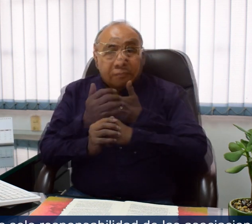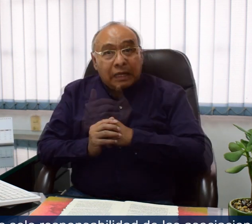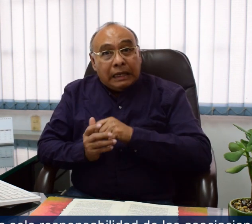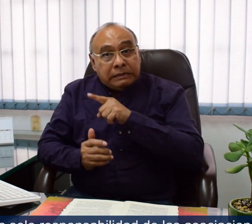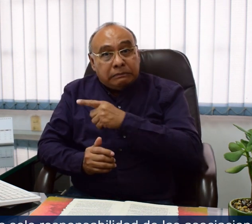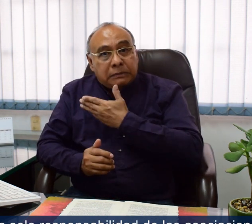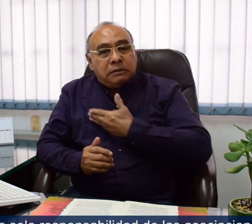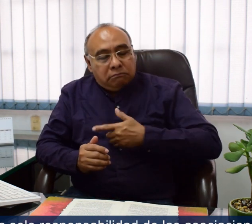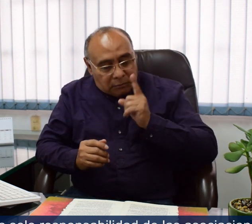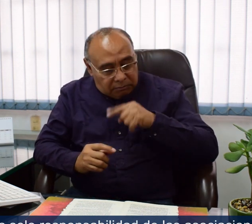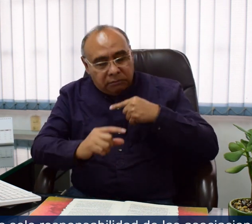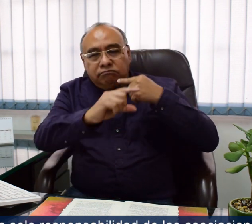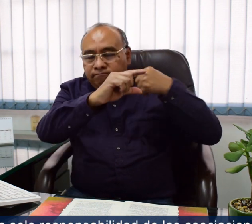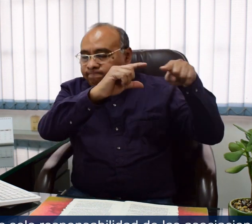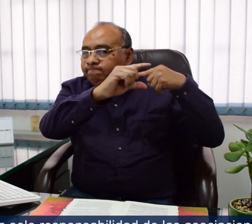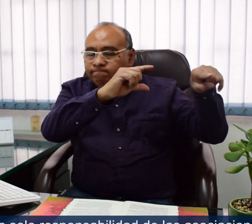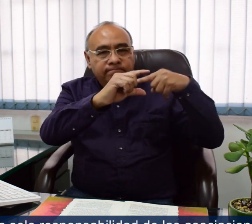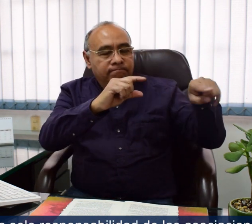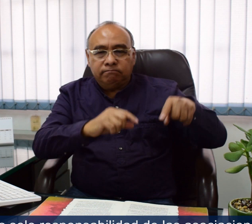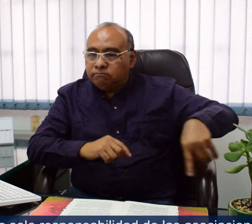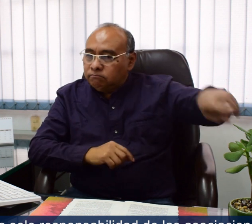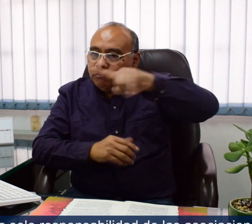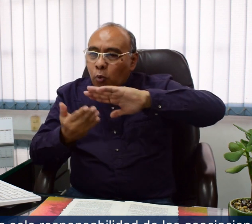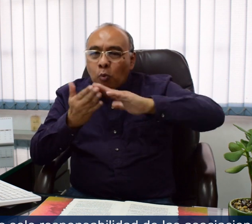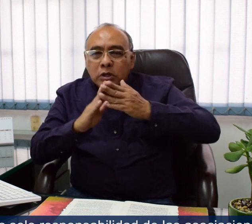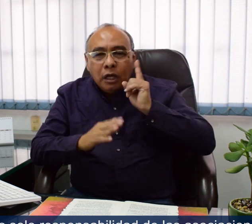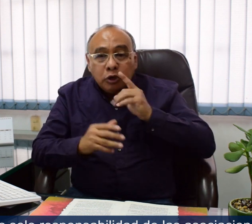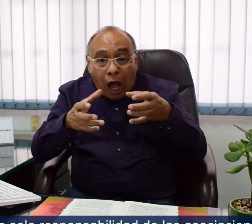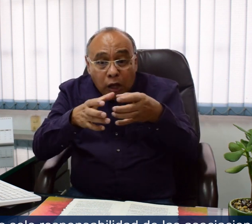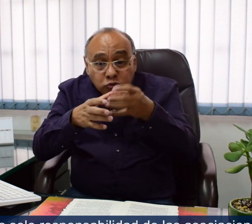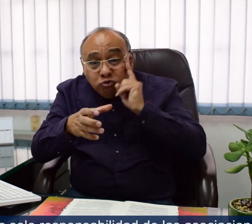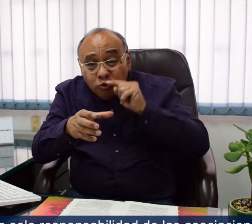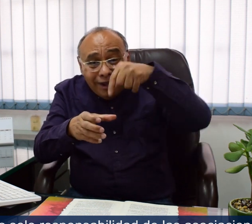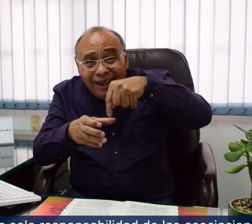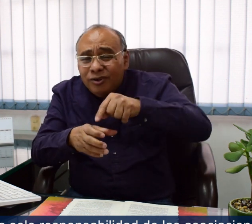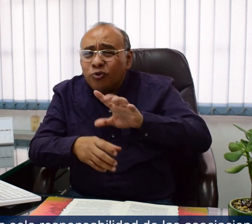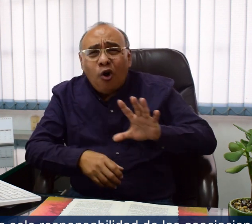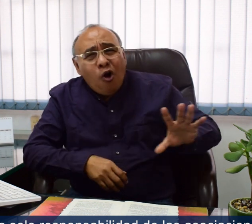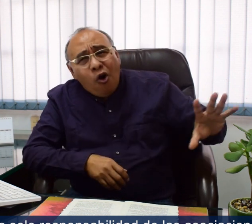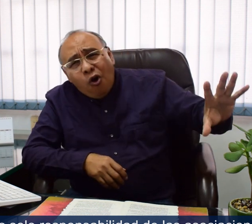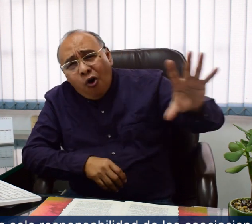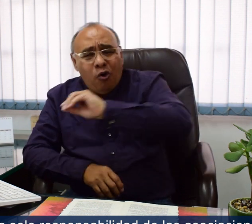Esto tampoco es solo responsabilidad de las asociaciones de sordos. Todos debemos estar comprometidos.